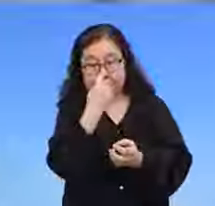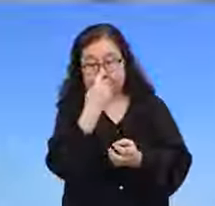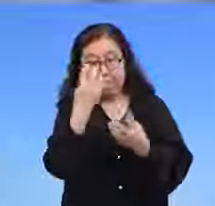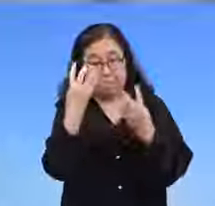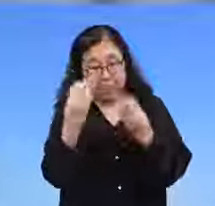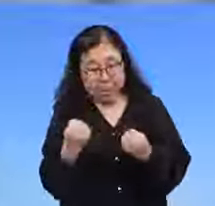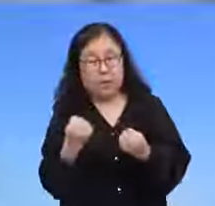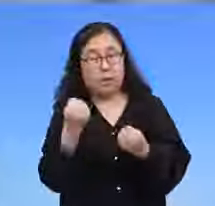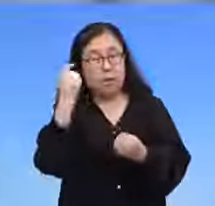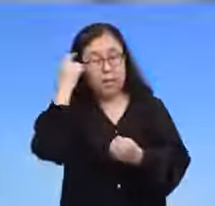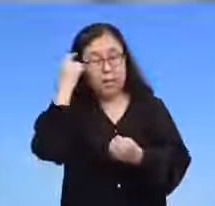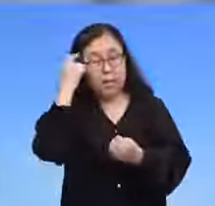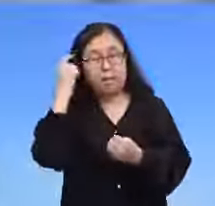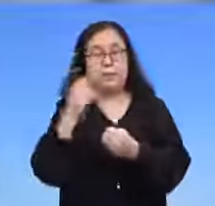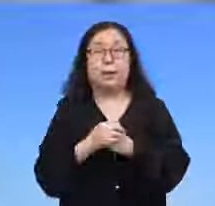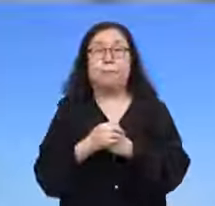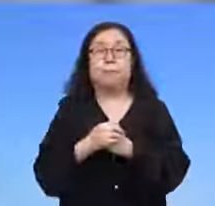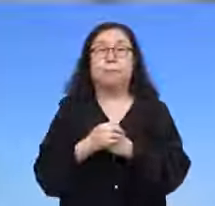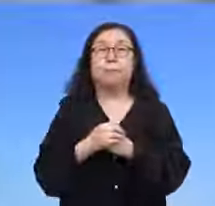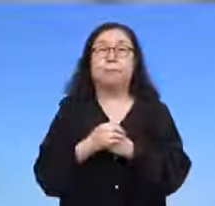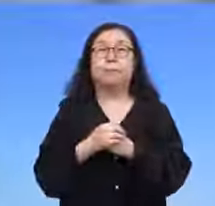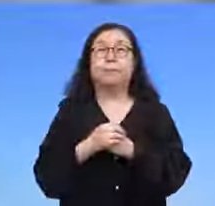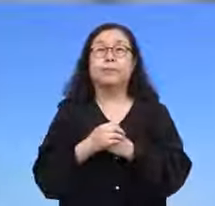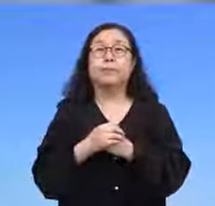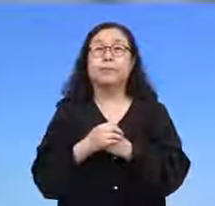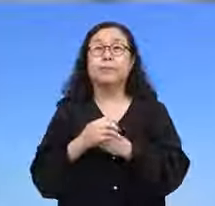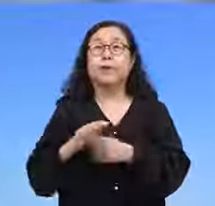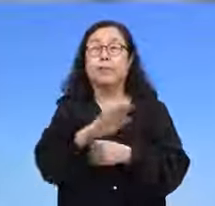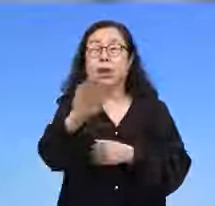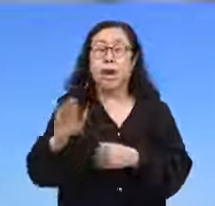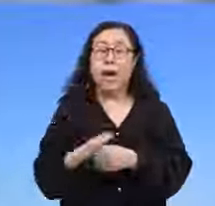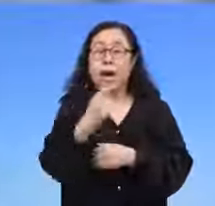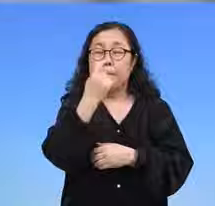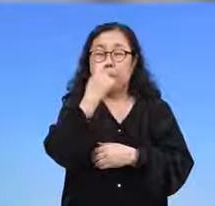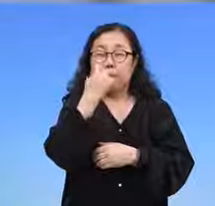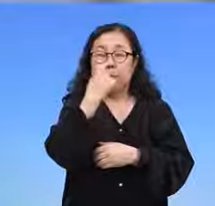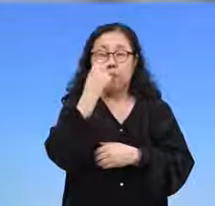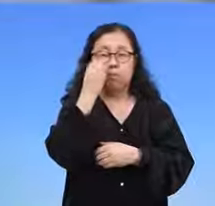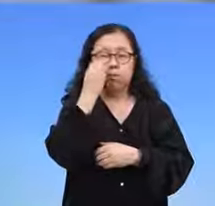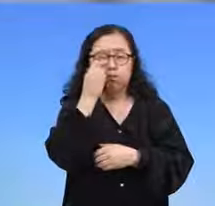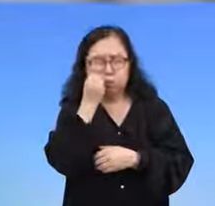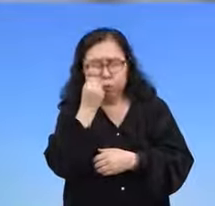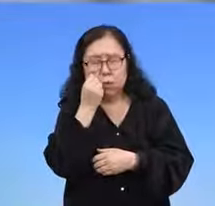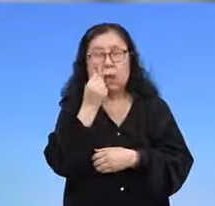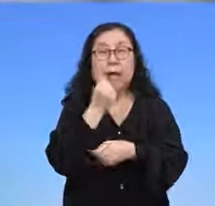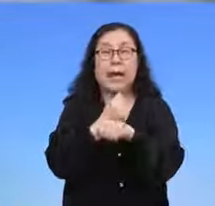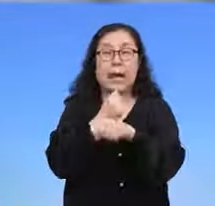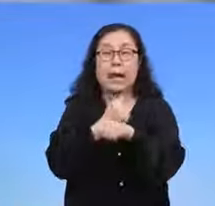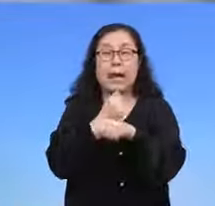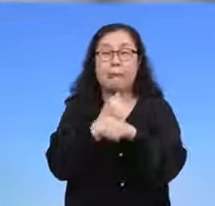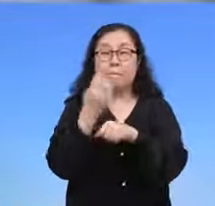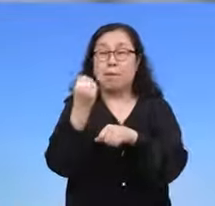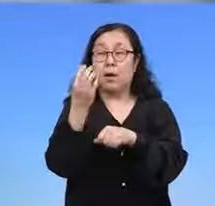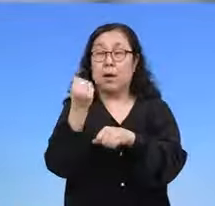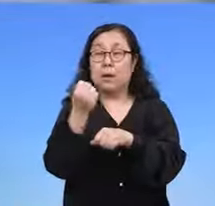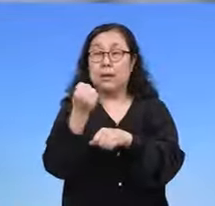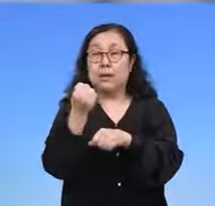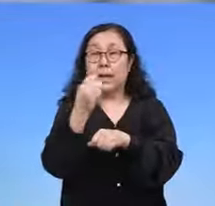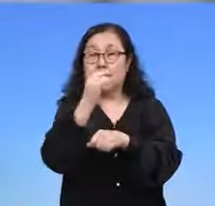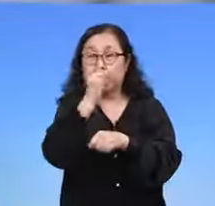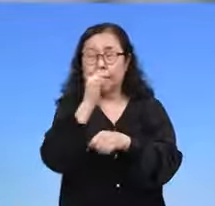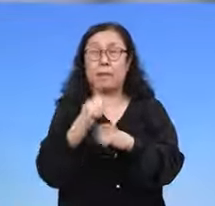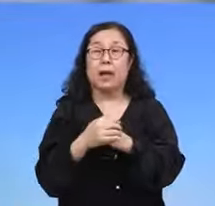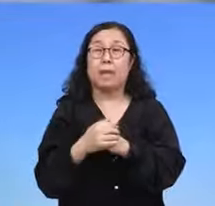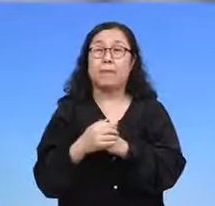생각을 제가 하게 된 겁니다. 오늘 본문에서 여러분, 우리가 배우고 익혀야 될 몇 가지들이 발견이